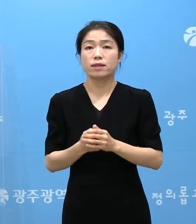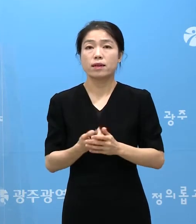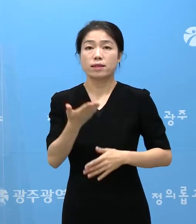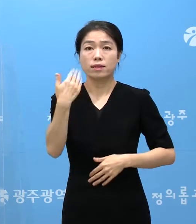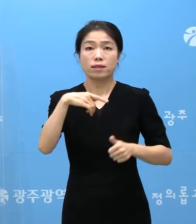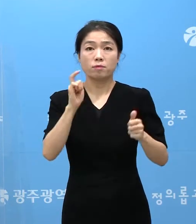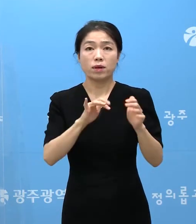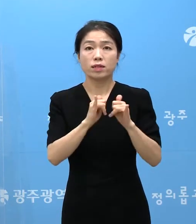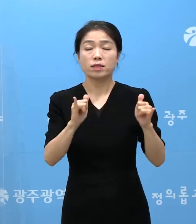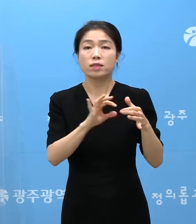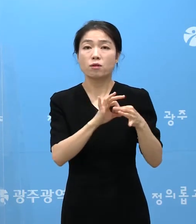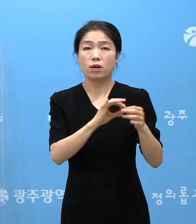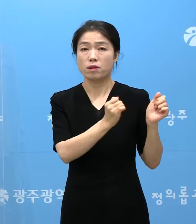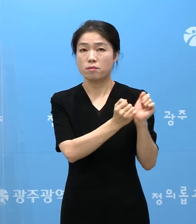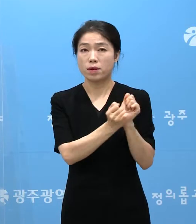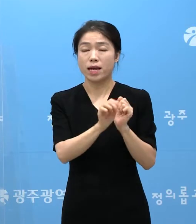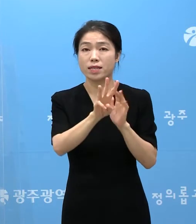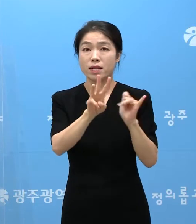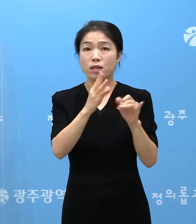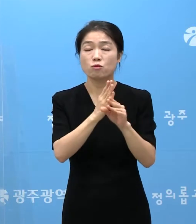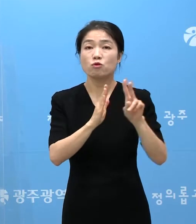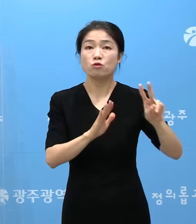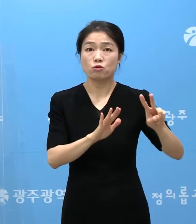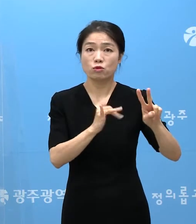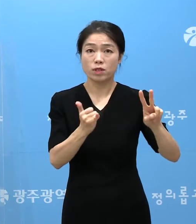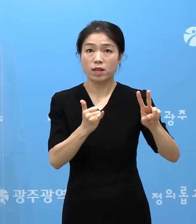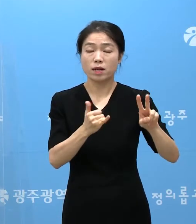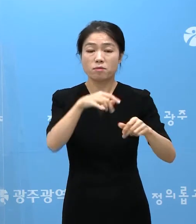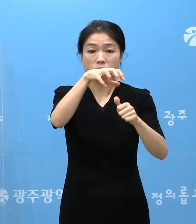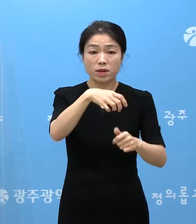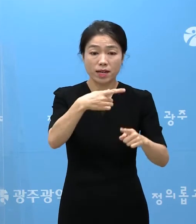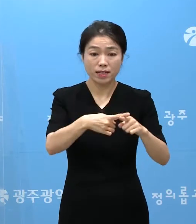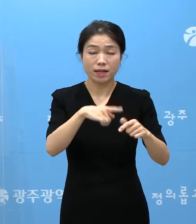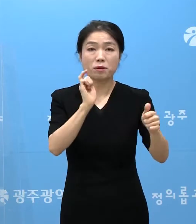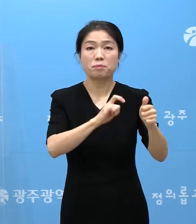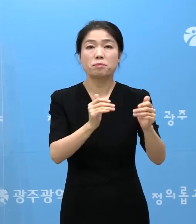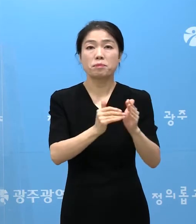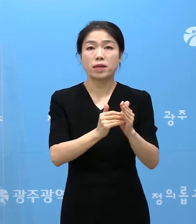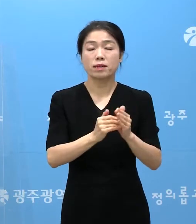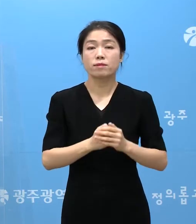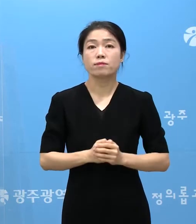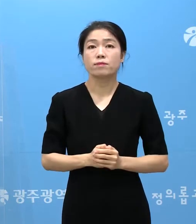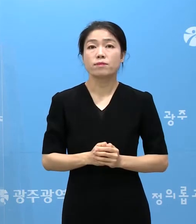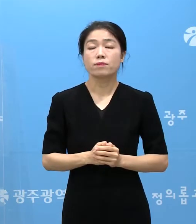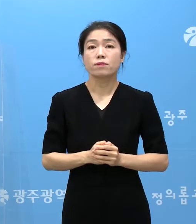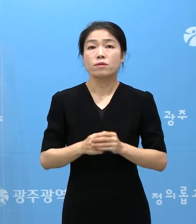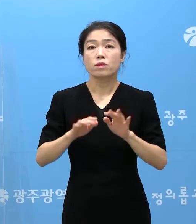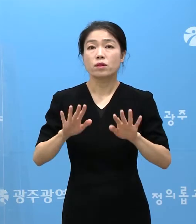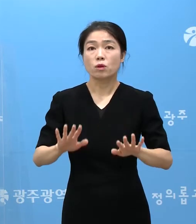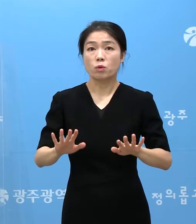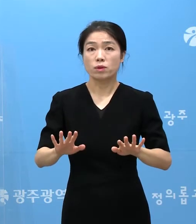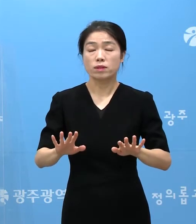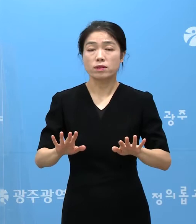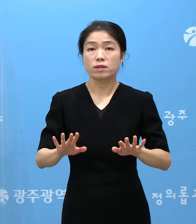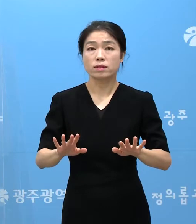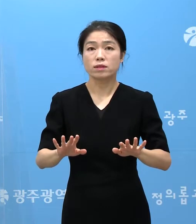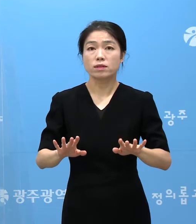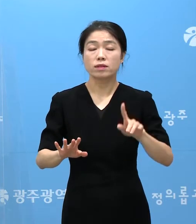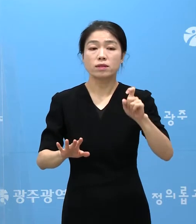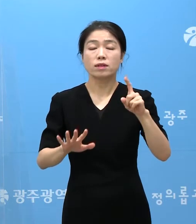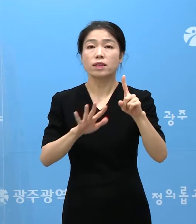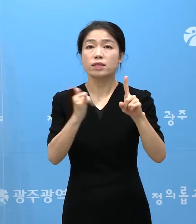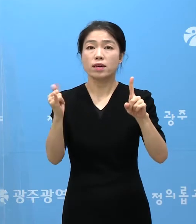기 확진자 관련 3분 중 2분은 격리 중에 확진되셨습니다. 오늘 14일은